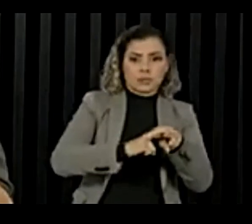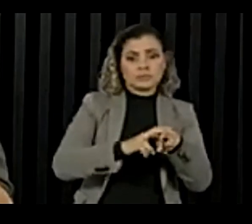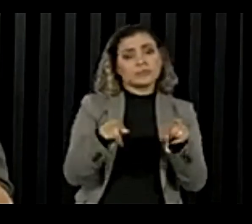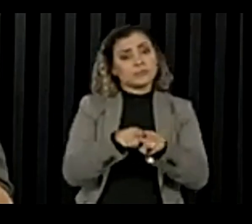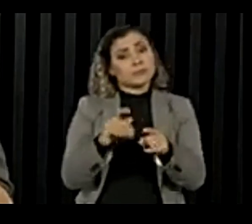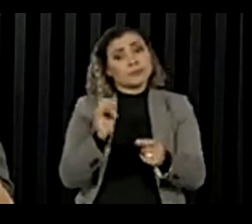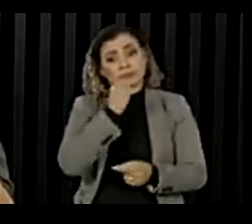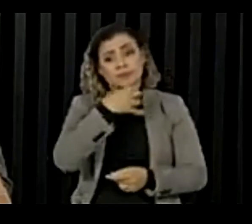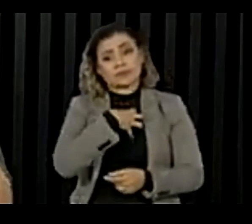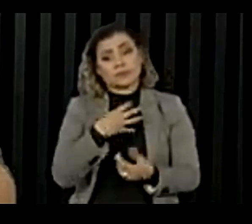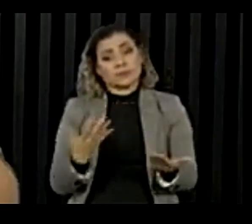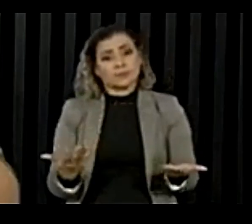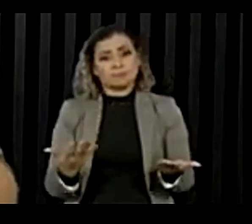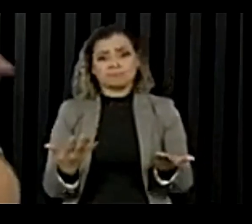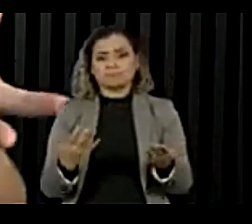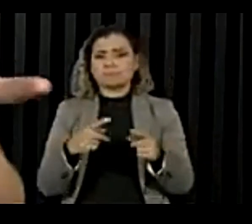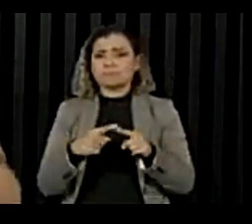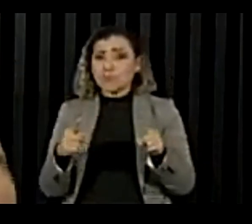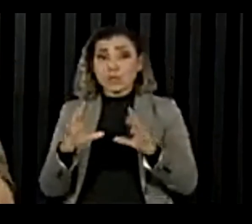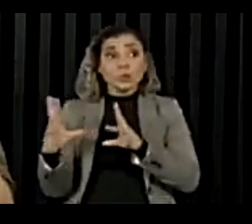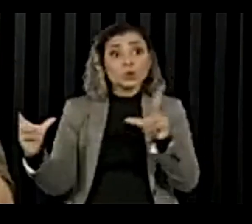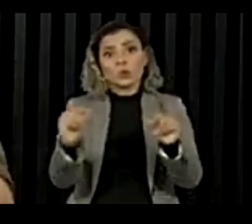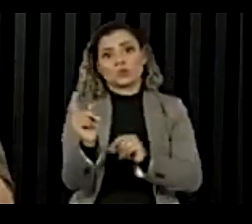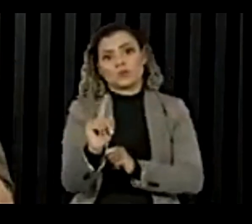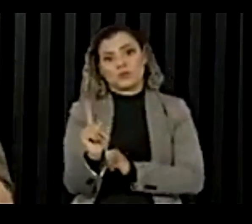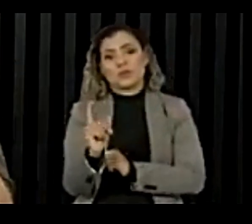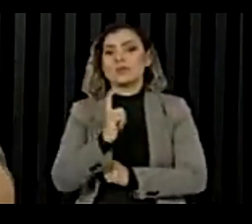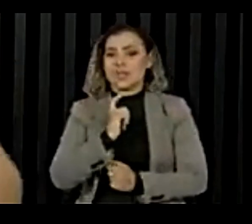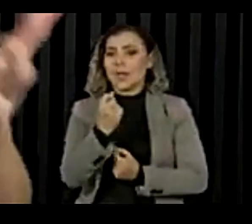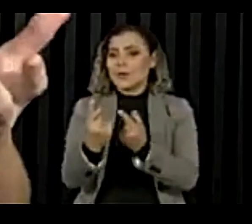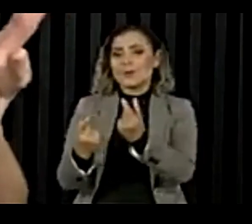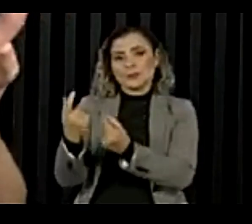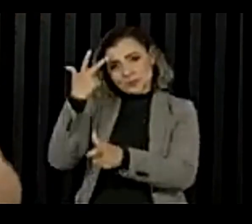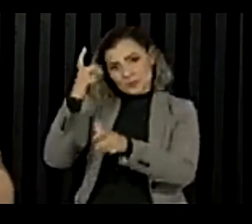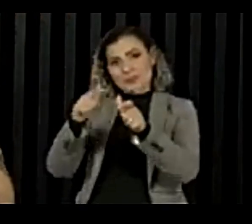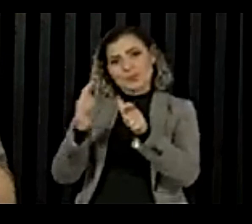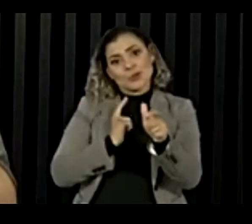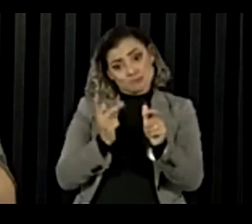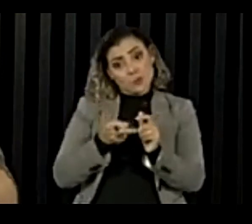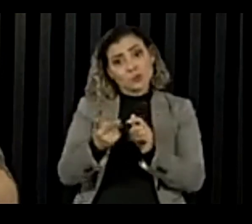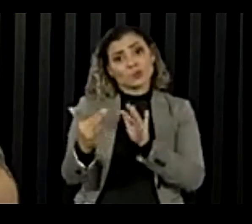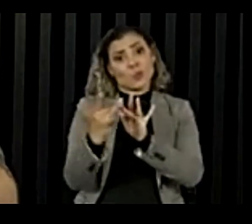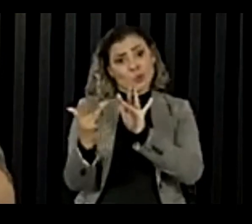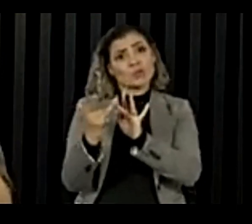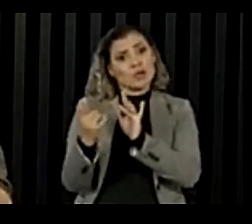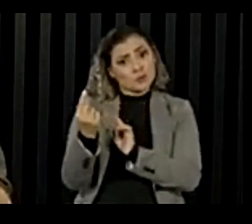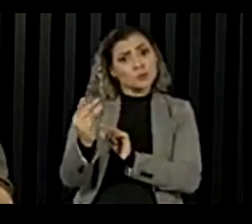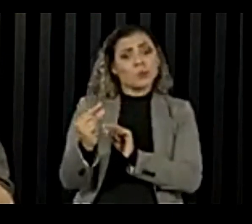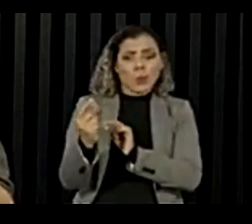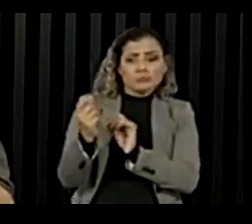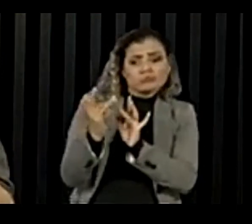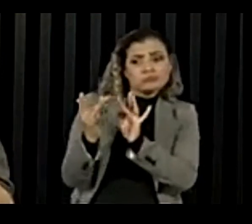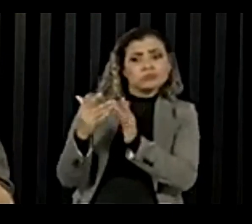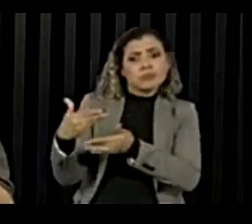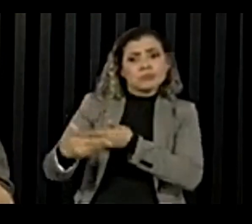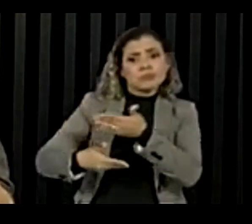é realmente triste, mas não era todo mundo, né? Eu tenho pessoas com quem eu ainda tenho um breve contato até hoje em